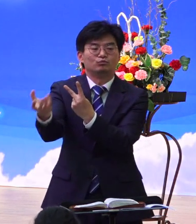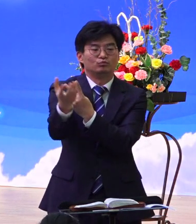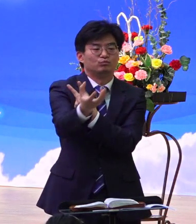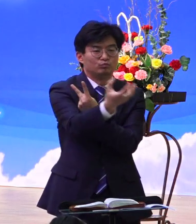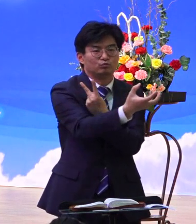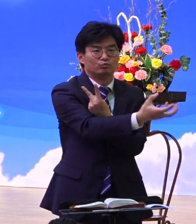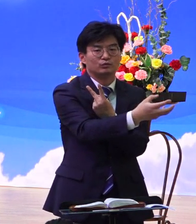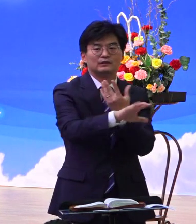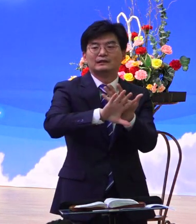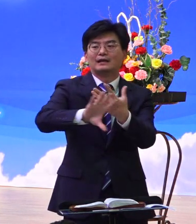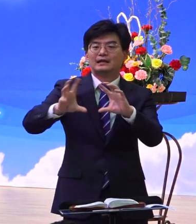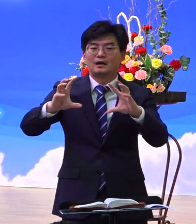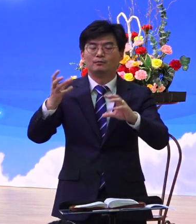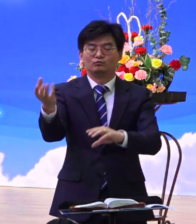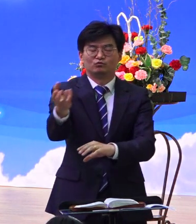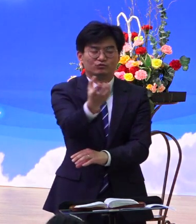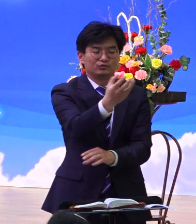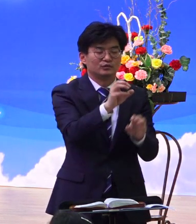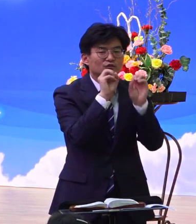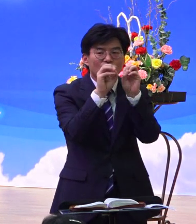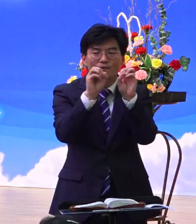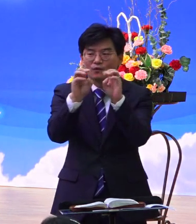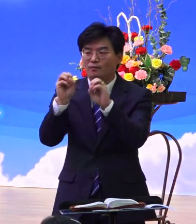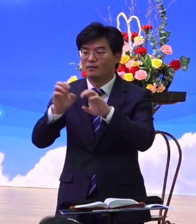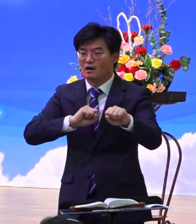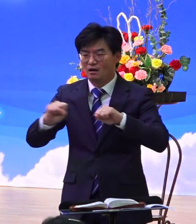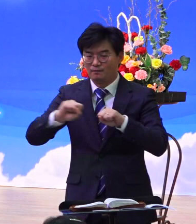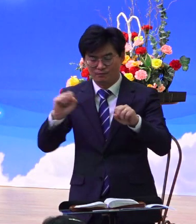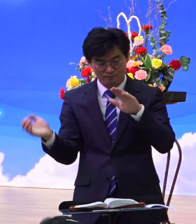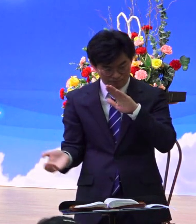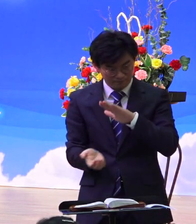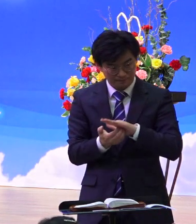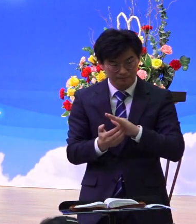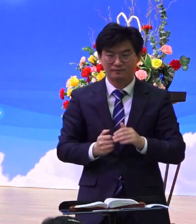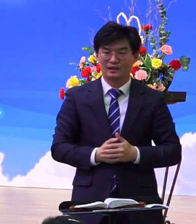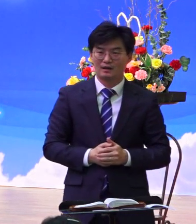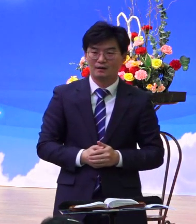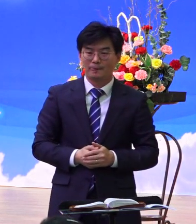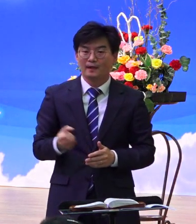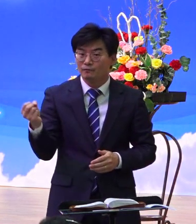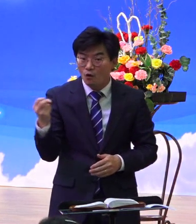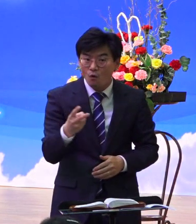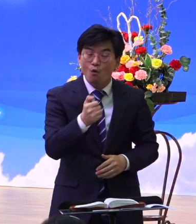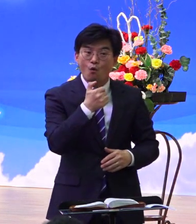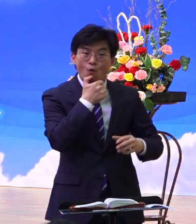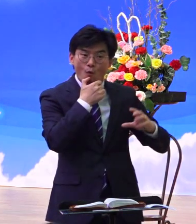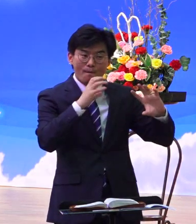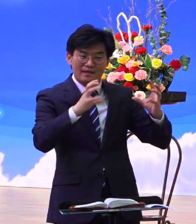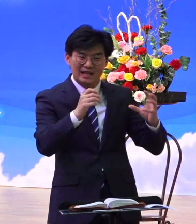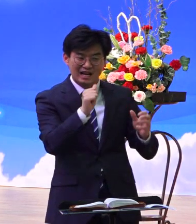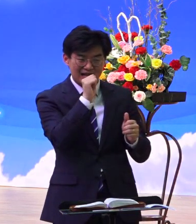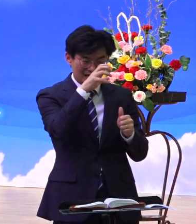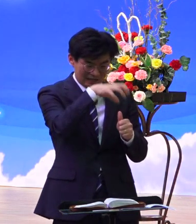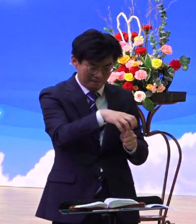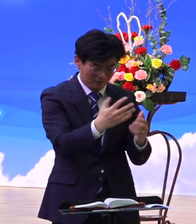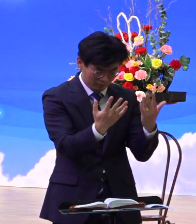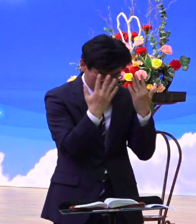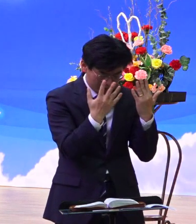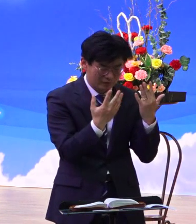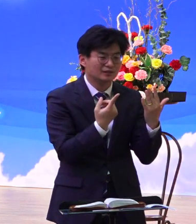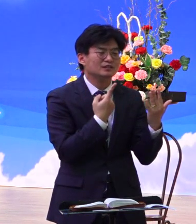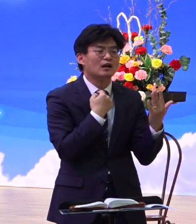지역을 다니면서 전도했고, 또 바울과 함께 로마의 감옥에 투옥되기도 했습니다. 그리고